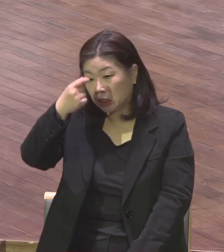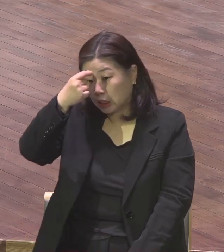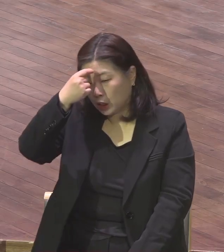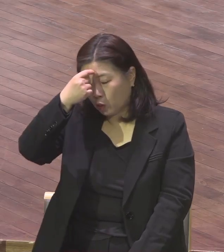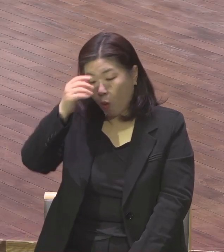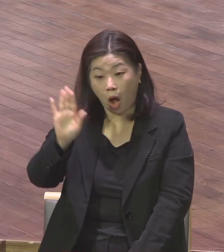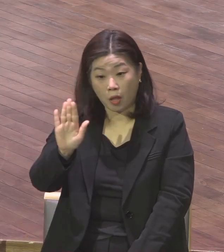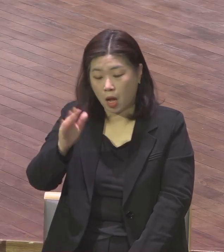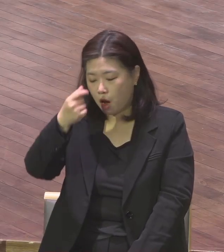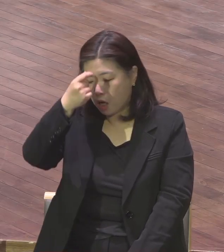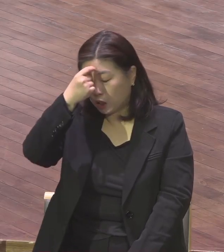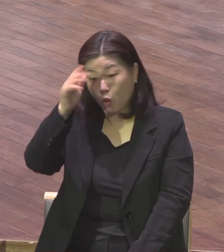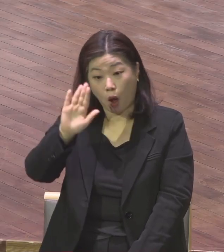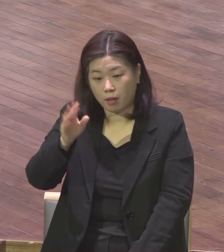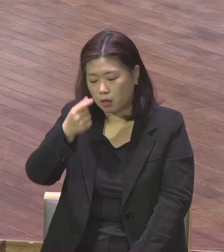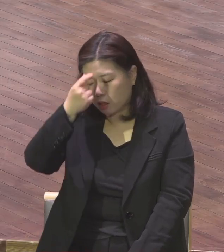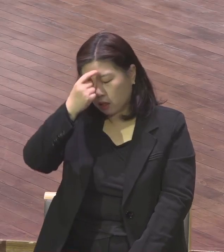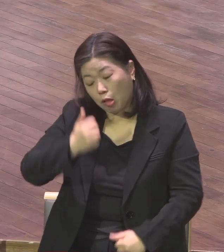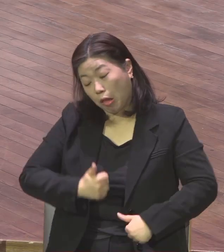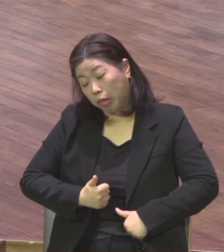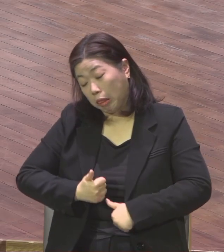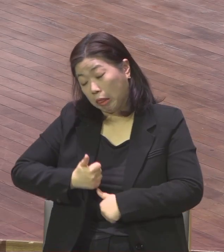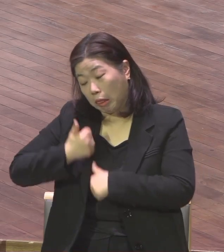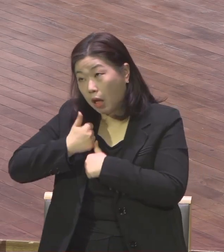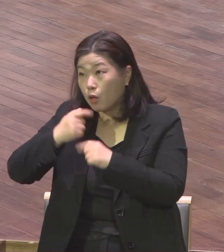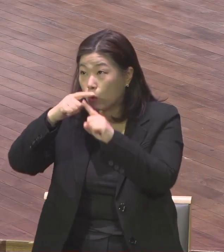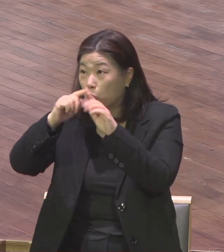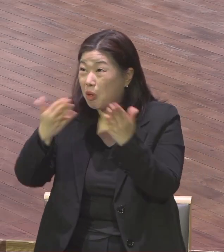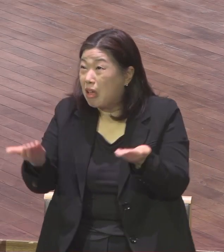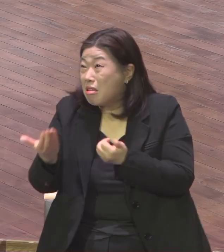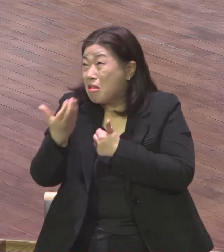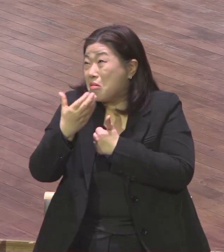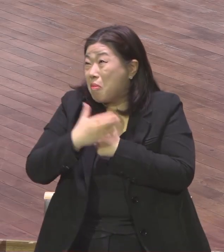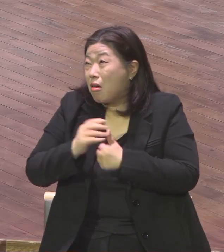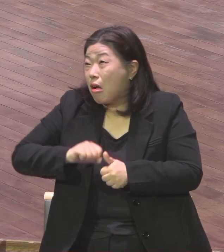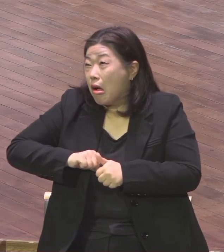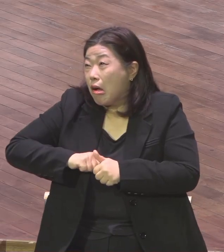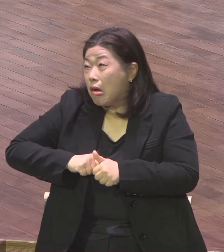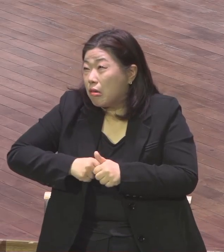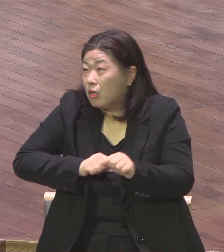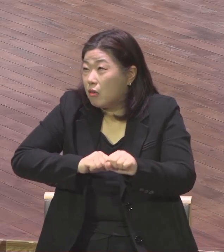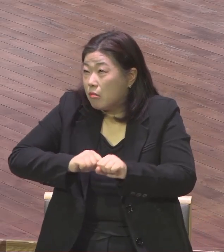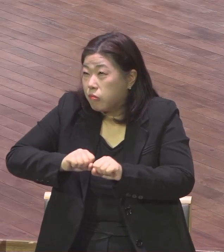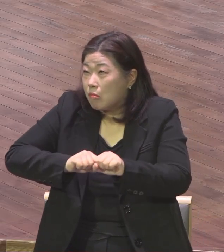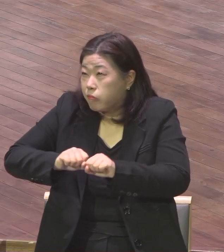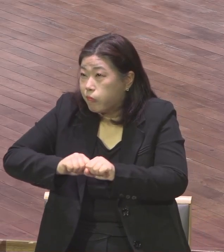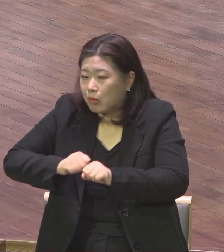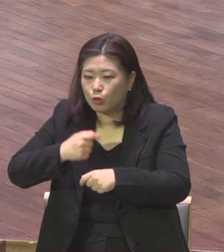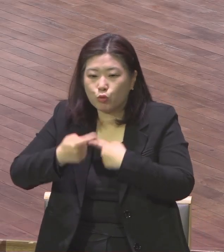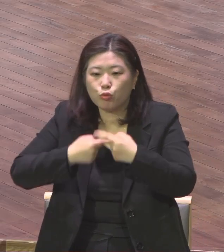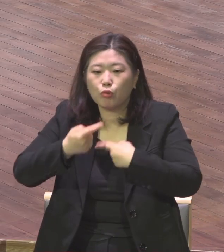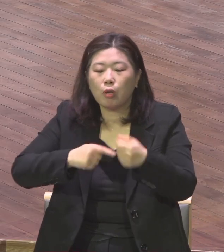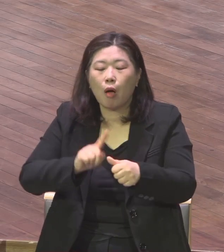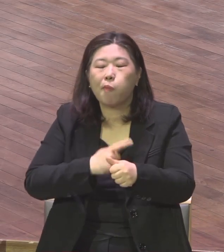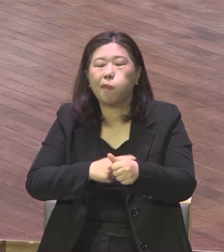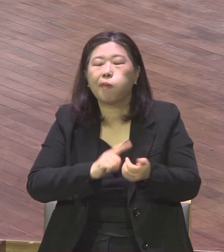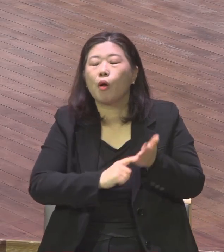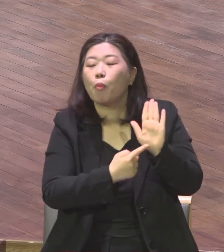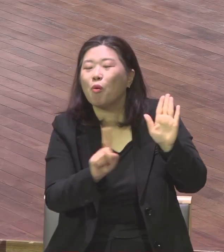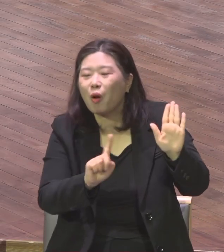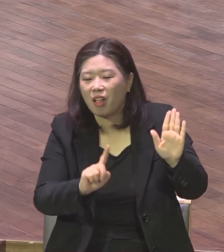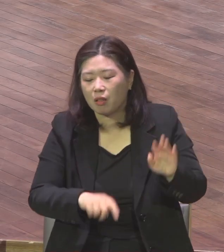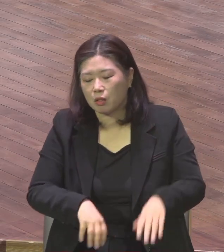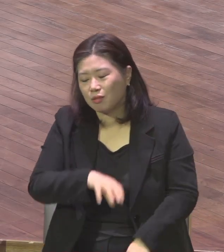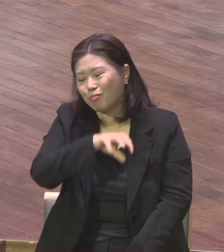많아요. 막 얘기하고 뭐 교회가 왜 평가를 합니다. 기도하는 사람 특징이고요. 기도하는 사람 안